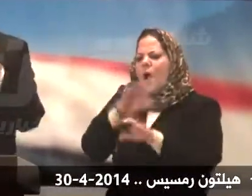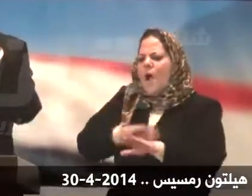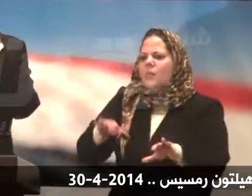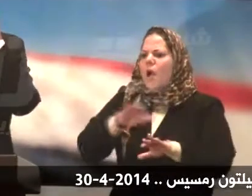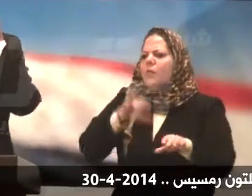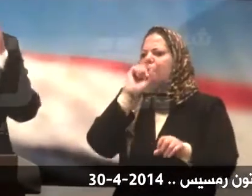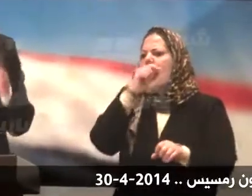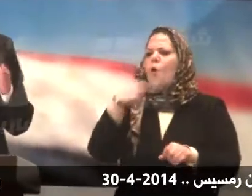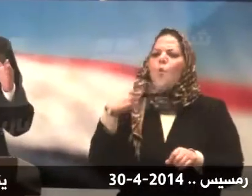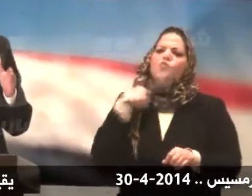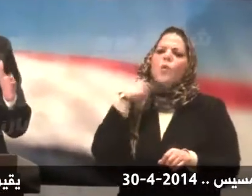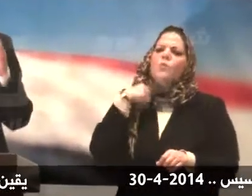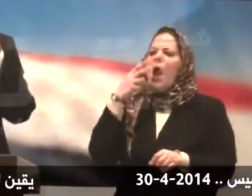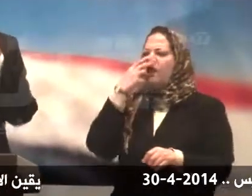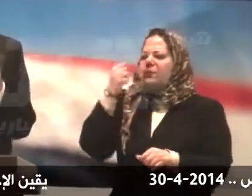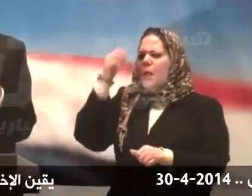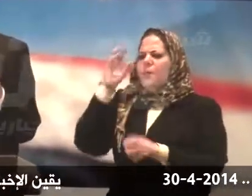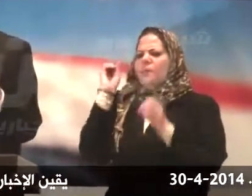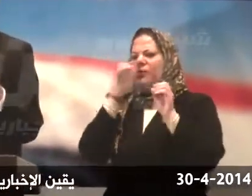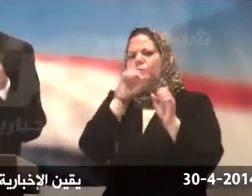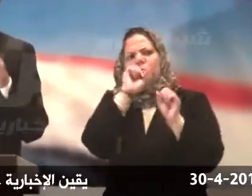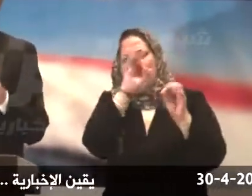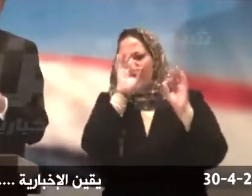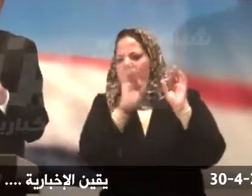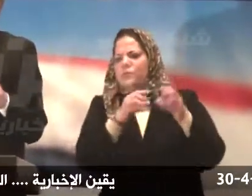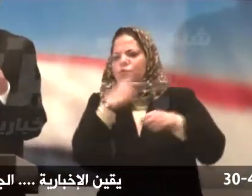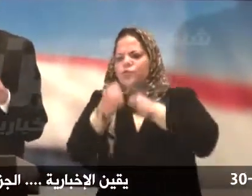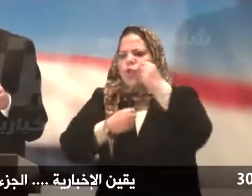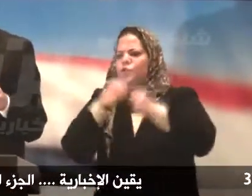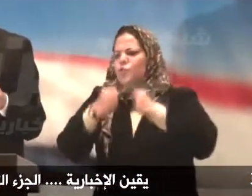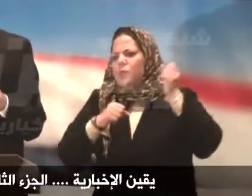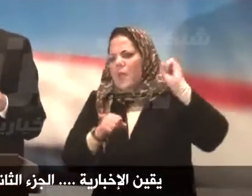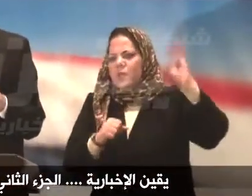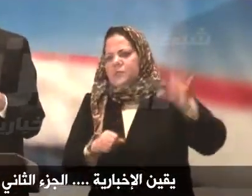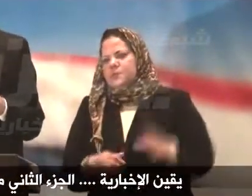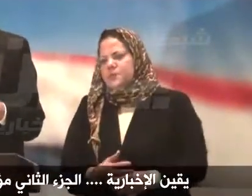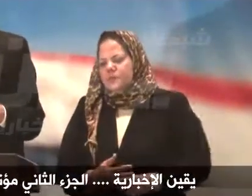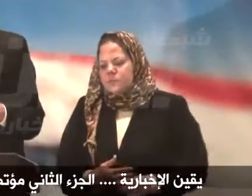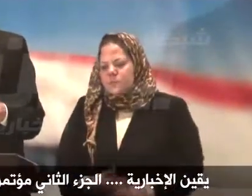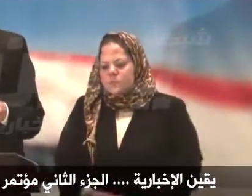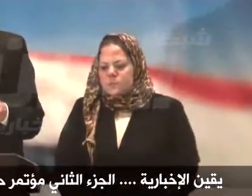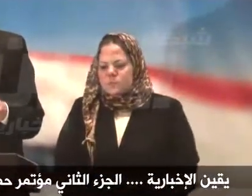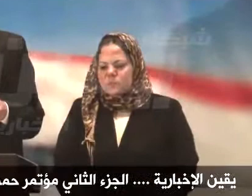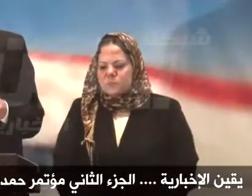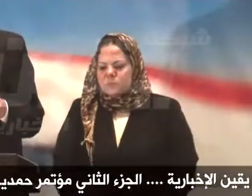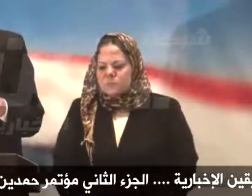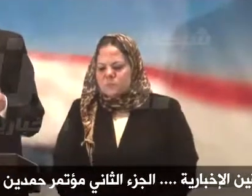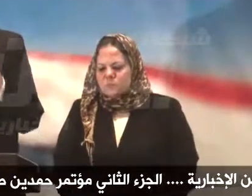المحلية وباحترام لخصوصيتهم في اطار وحدة هذا الوطن.